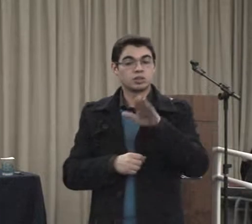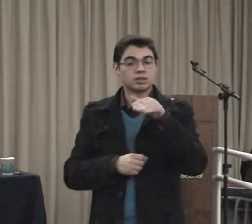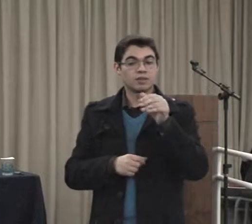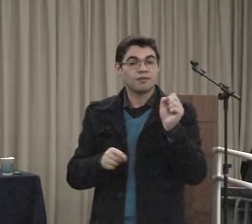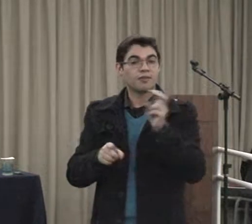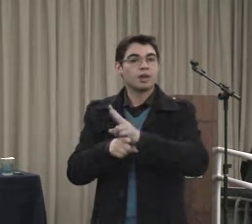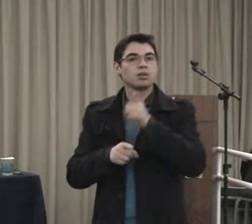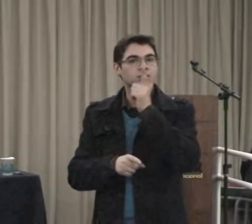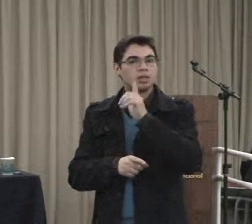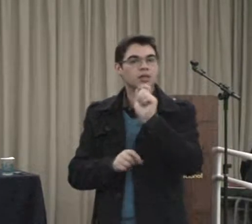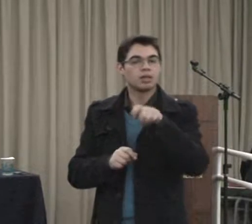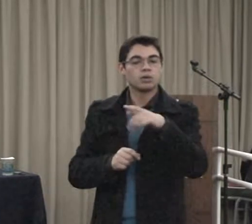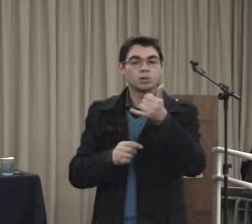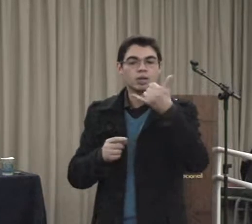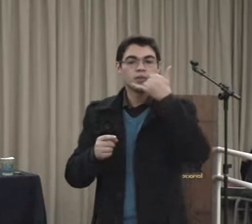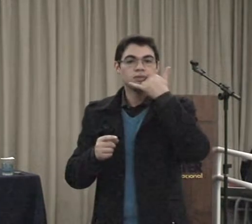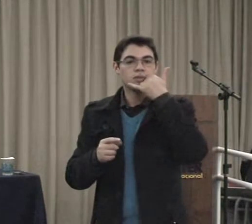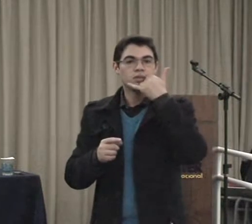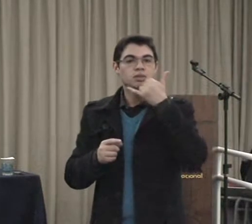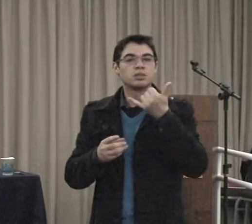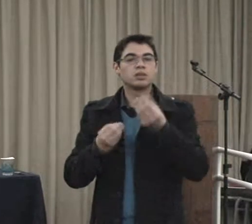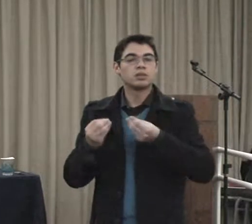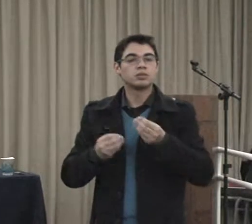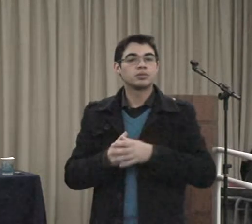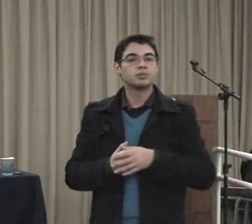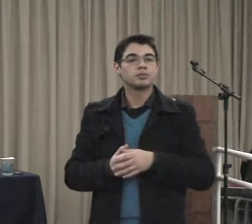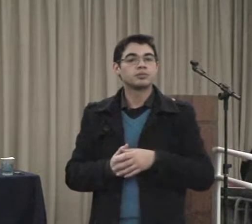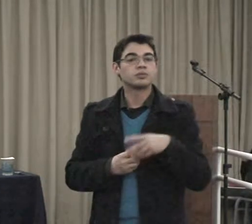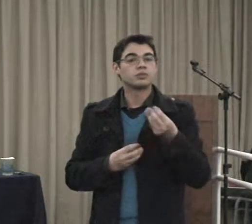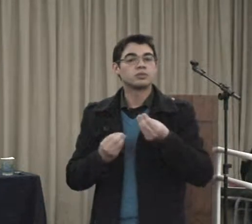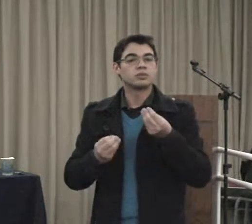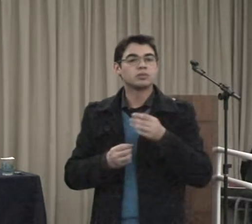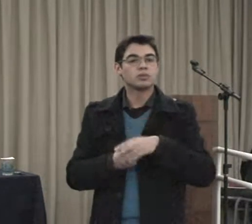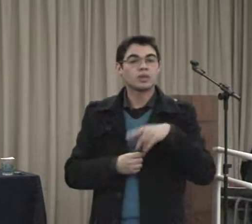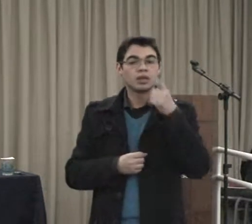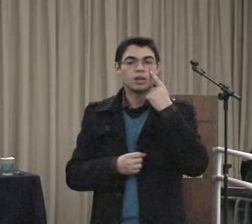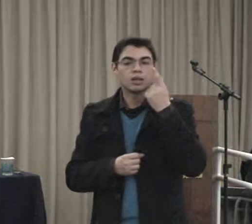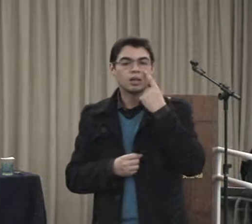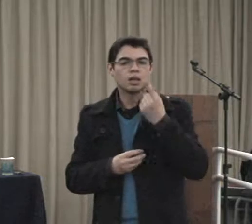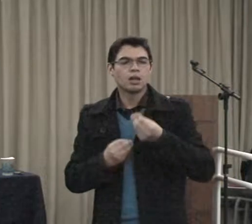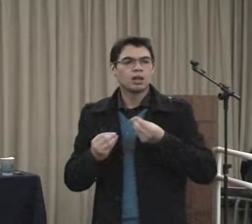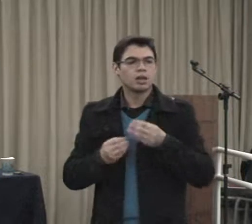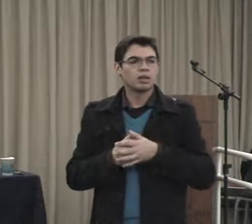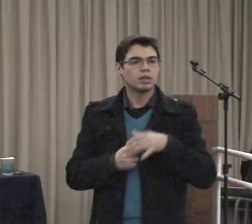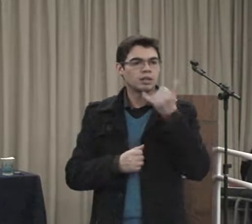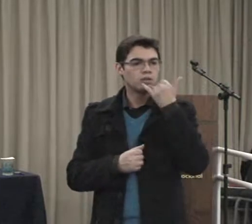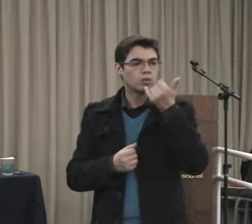O cara fez 3 ligações e não conseguia derrubar o atendente.